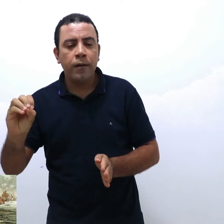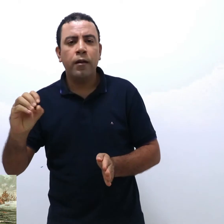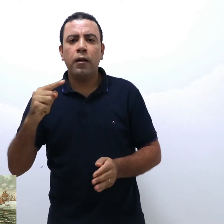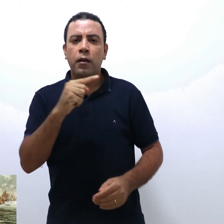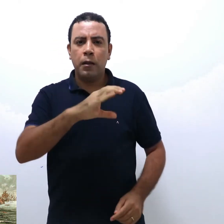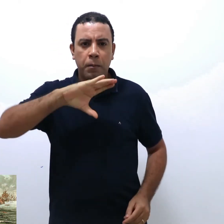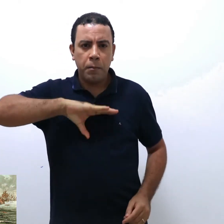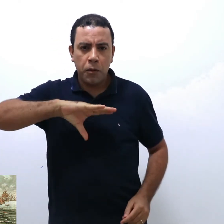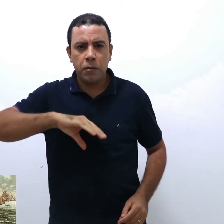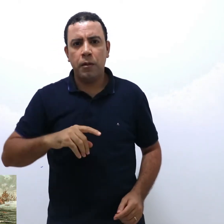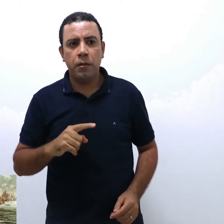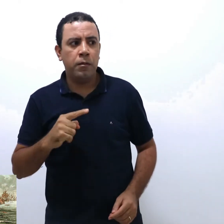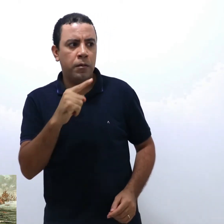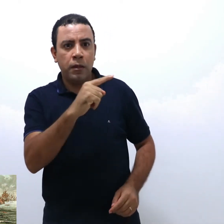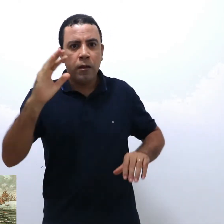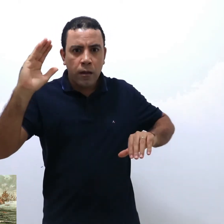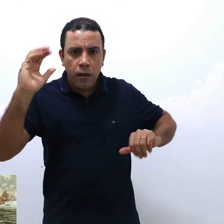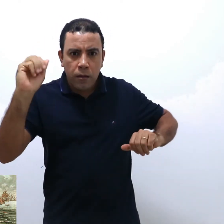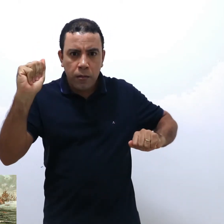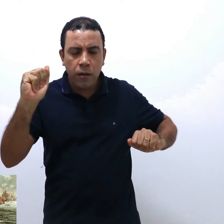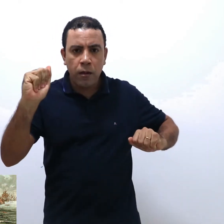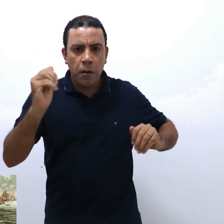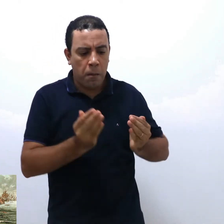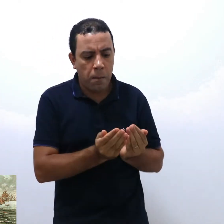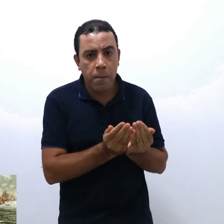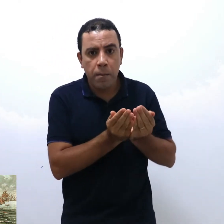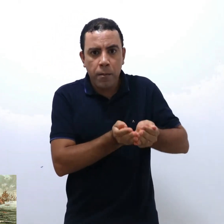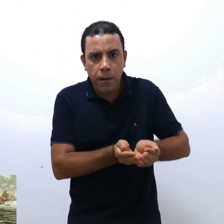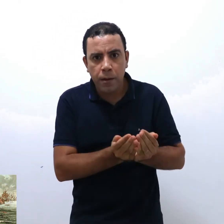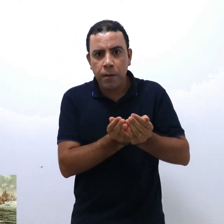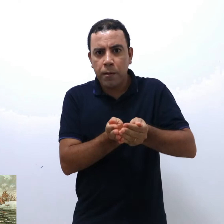Neste ponto, chegamos em 1500. Os portugueses, os espanhóis